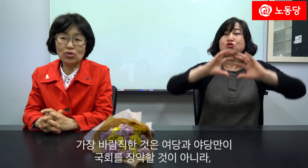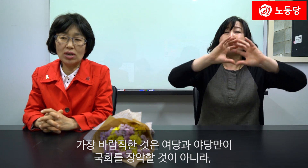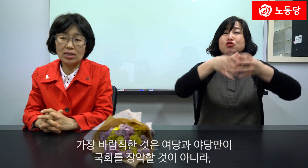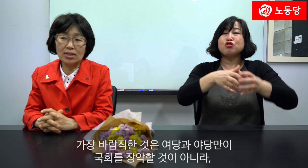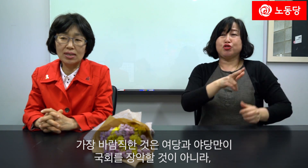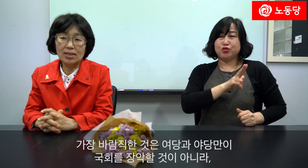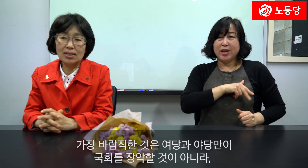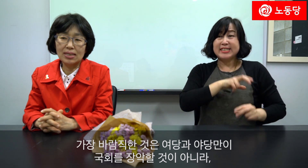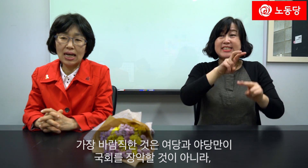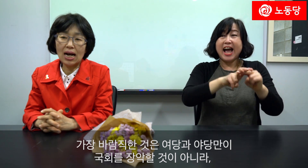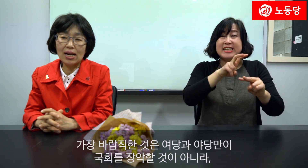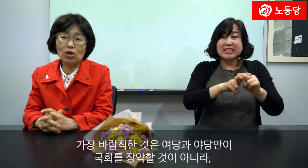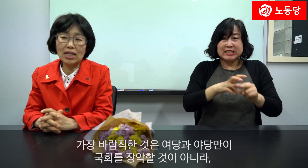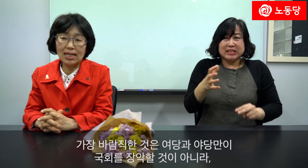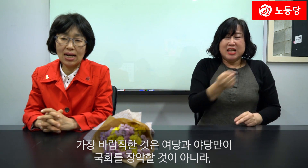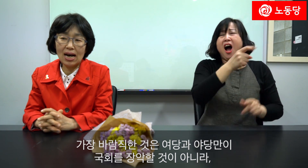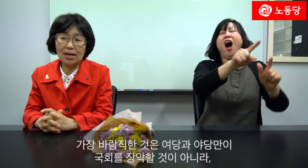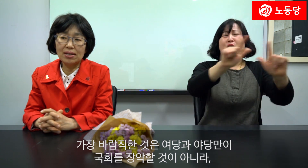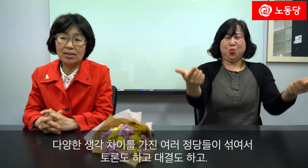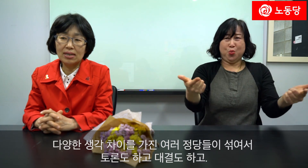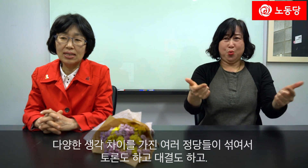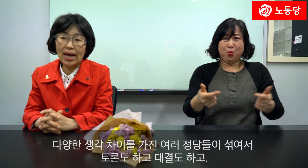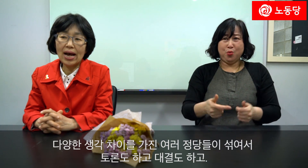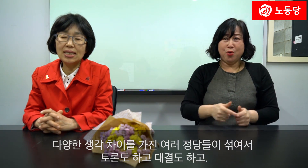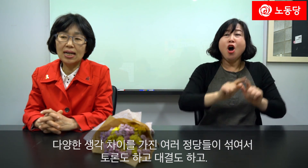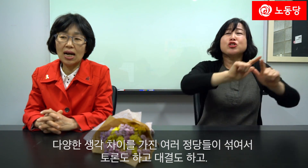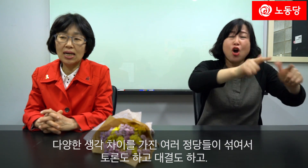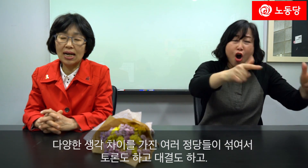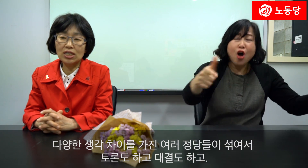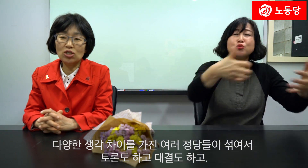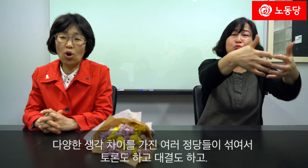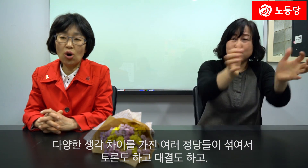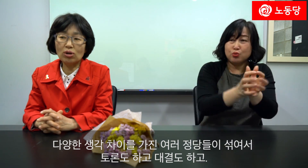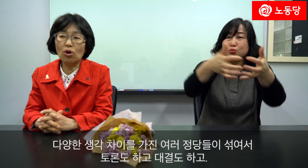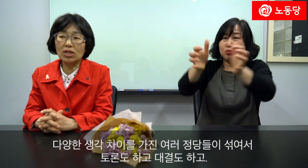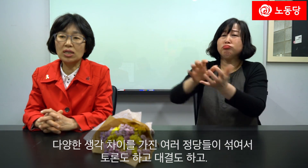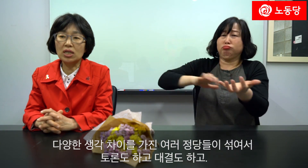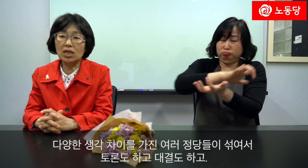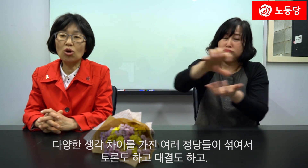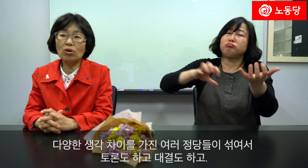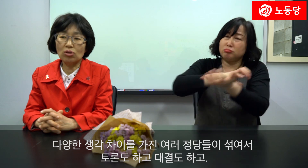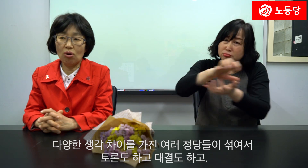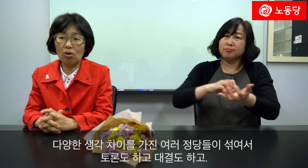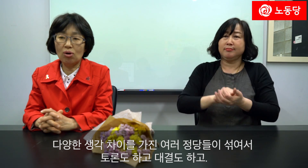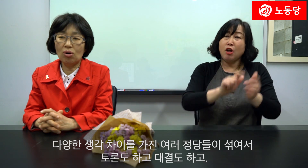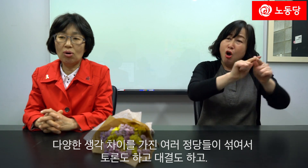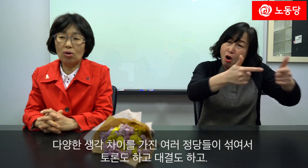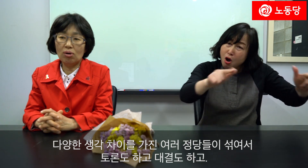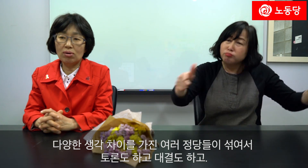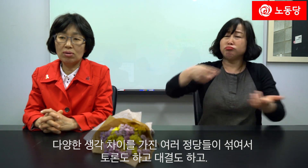야당만이 국회를 장악할 것이 아니라 다양한 생각을 가진 여러 정당들이 섞여서